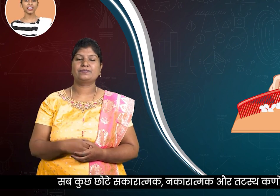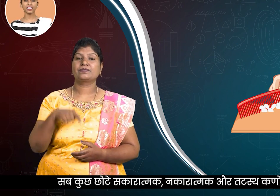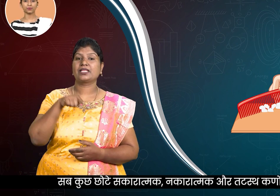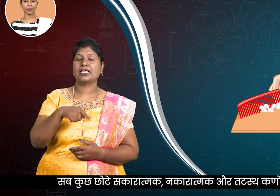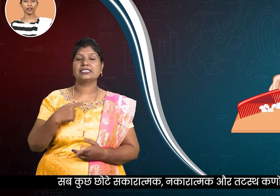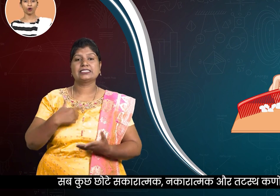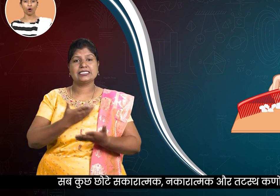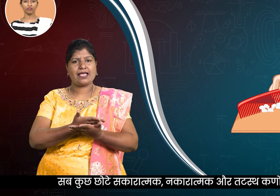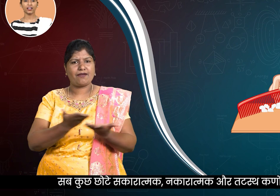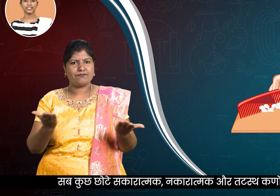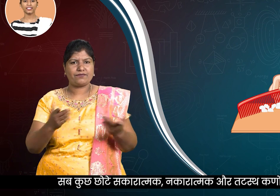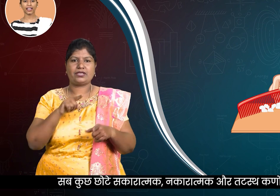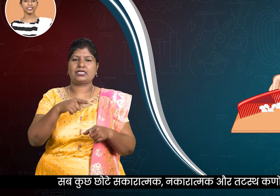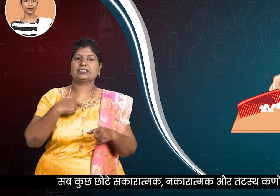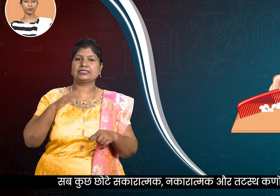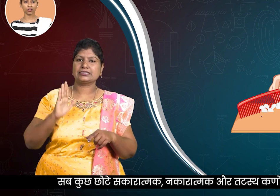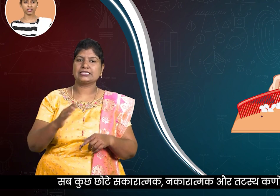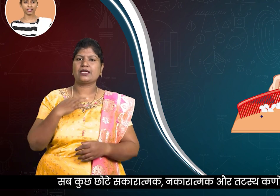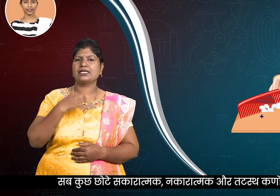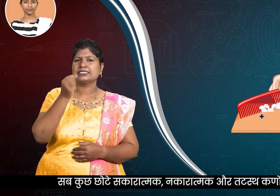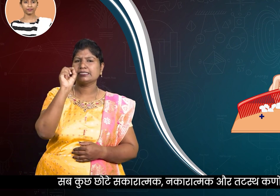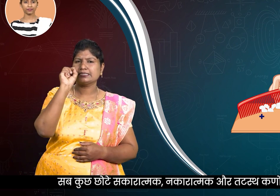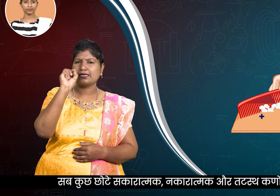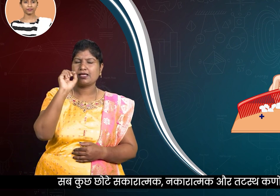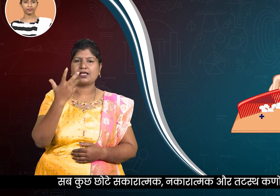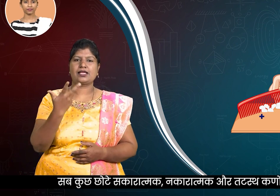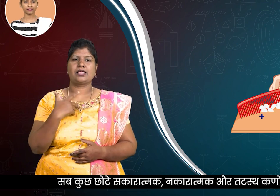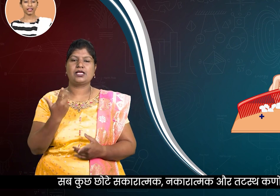सब कुछ छोटे सकारात्मक,